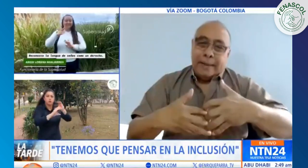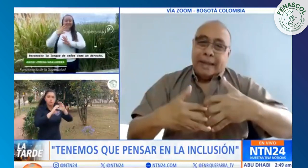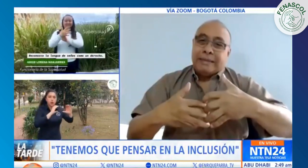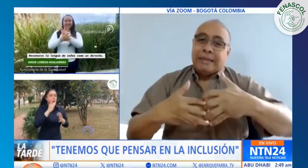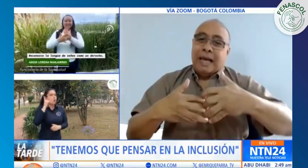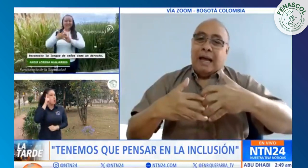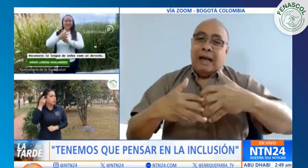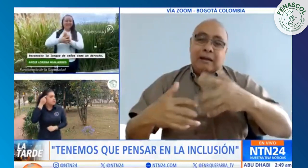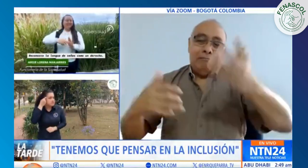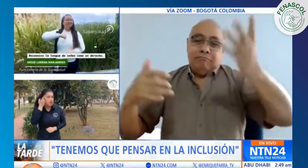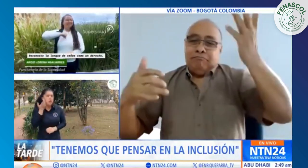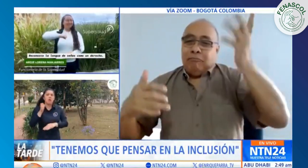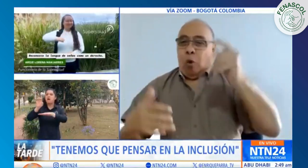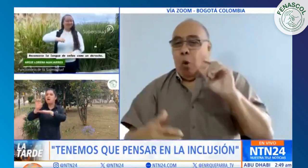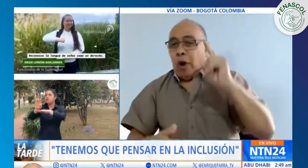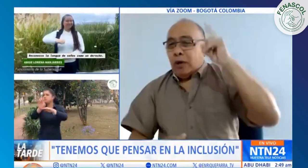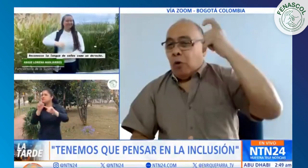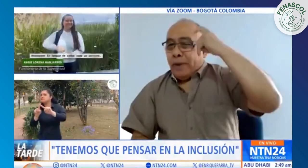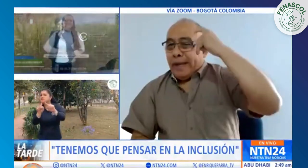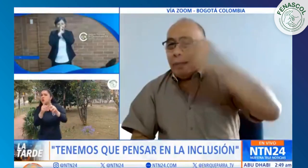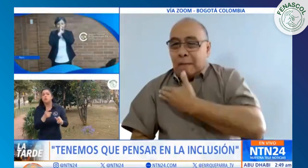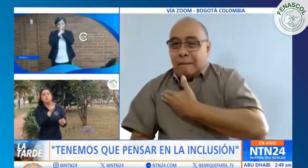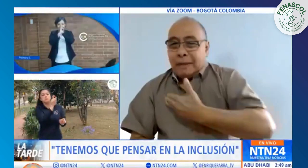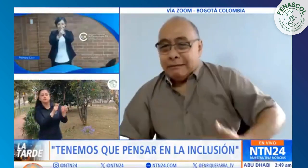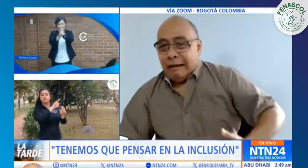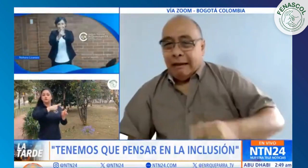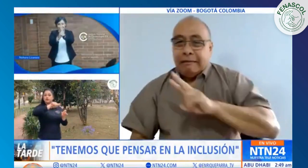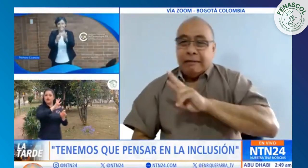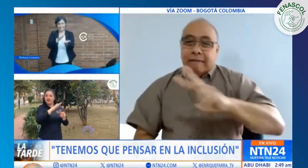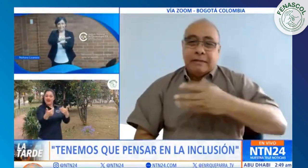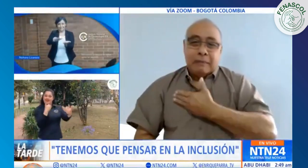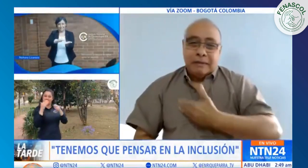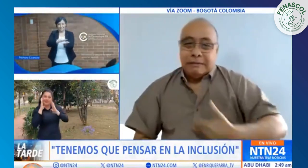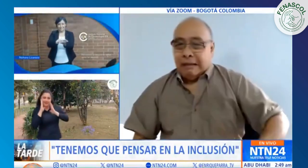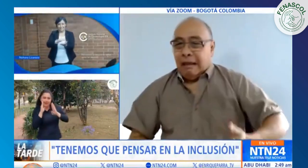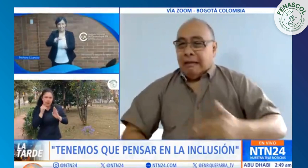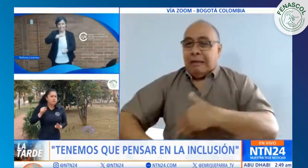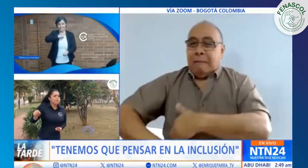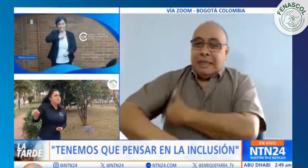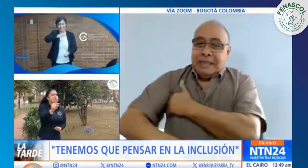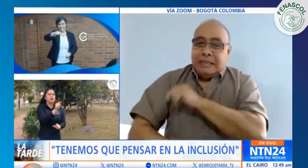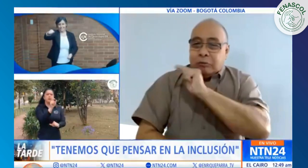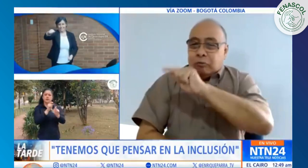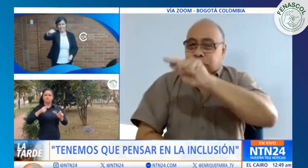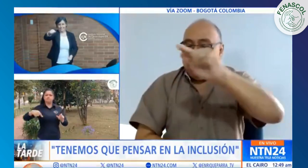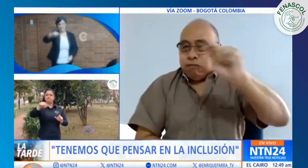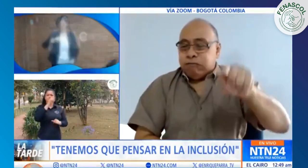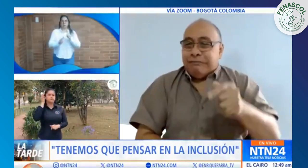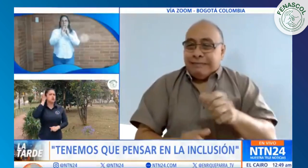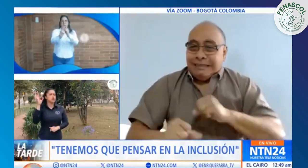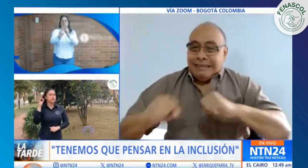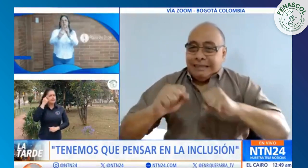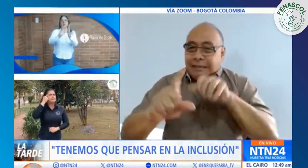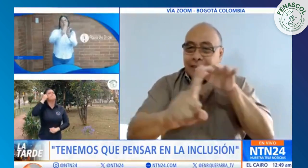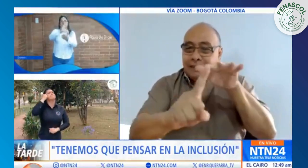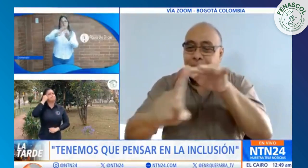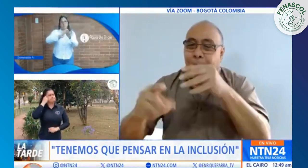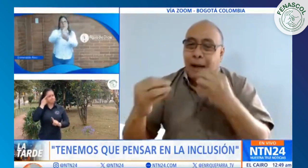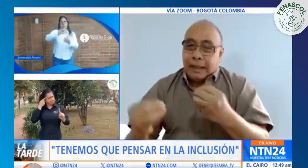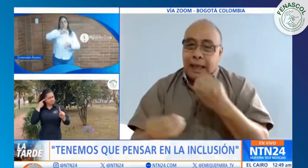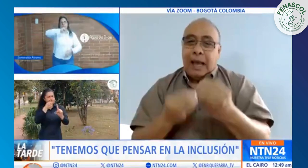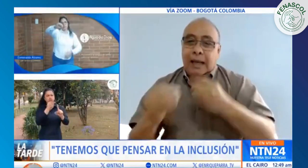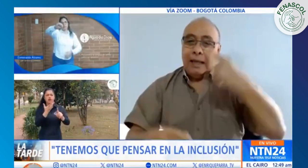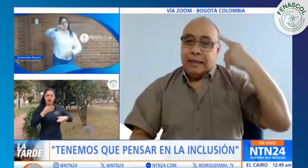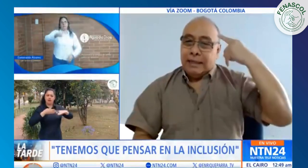líderes, directores de diferentes empresas o de pronto vicepresidencia, presidencia